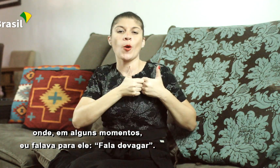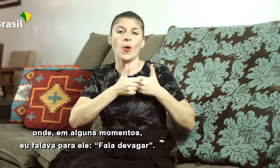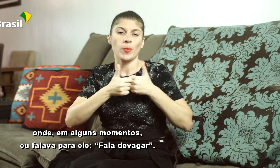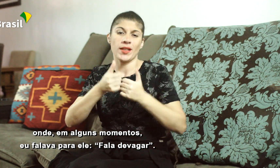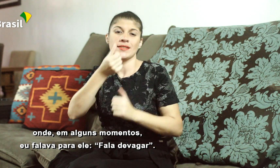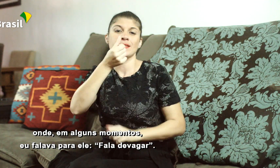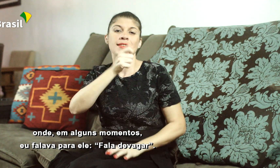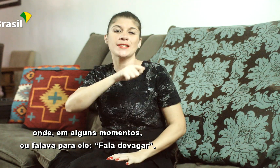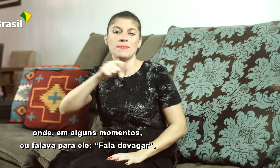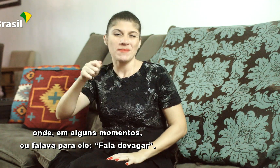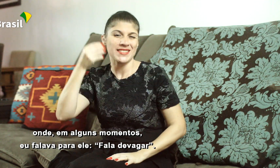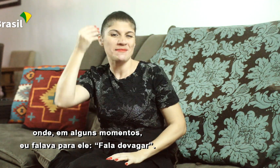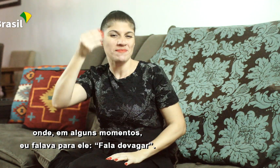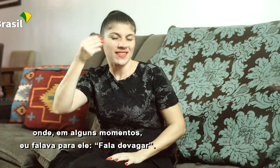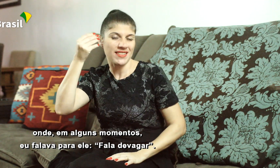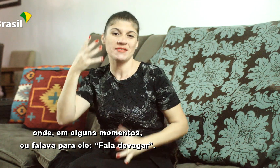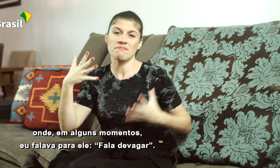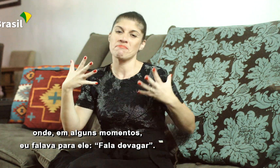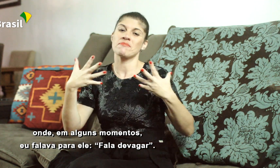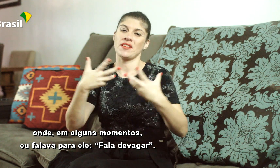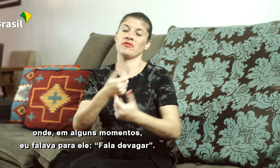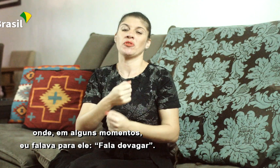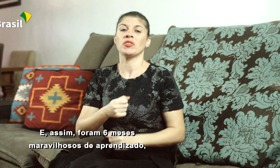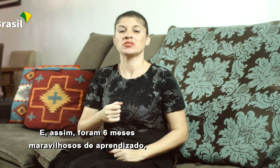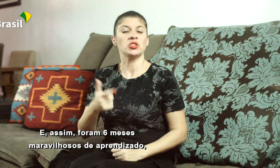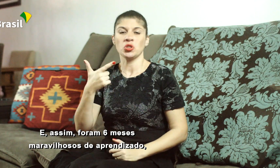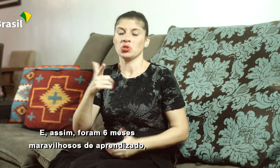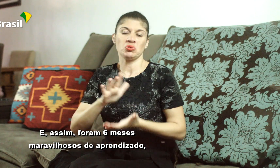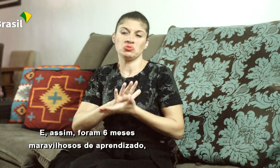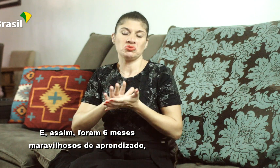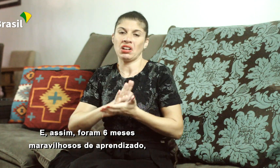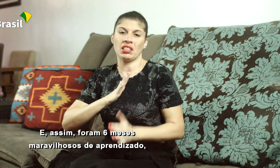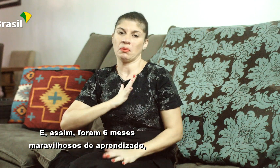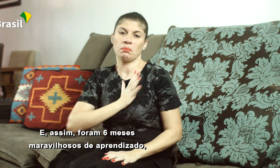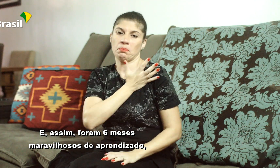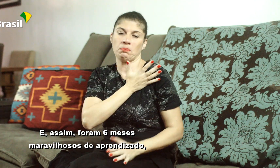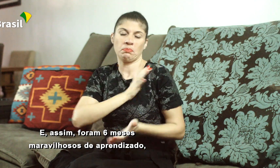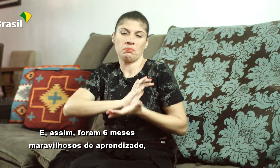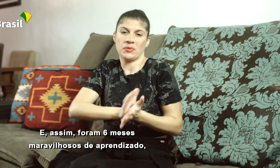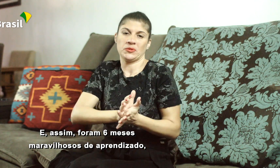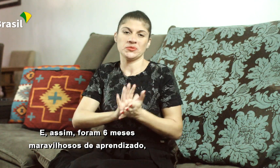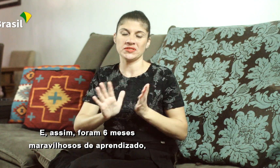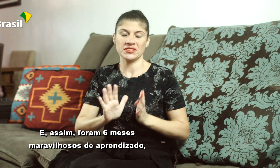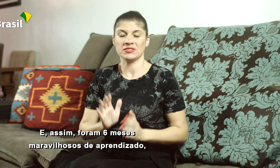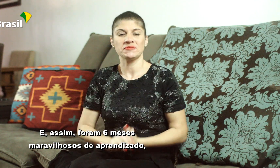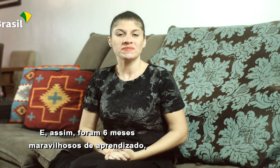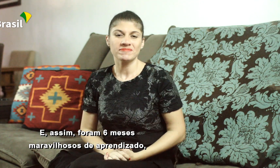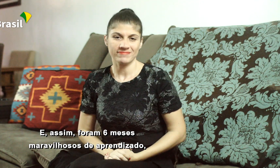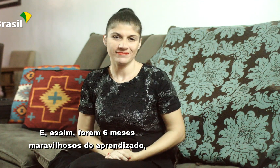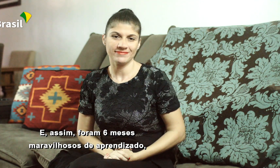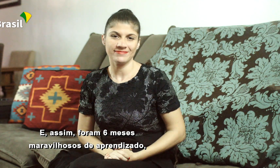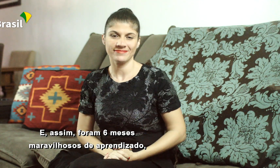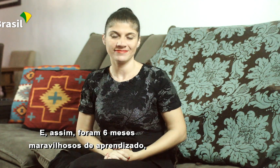eu falava para ele, fala devagar, né? E assim, foi 6 meses maravilhoso de